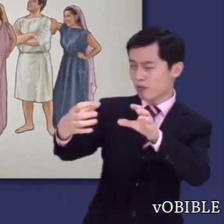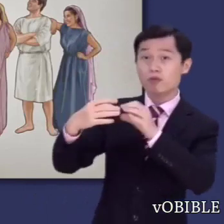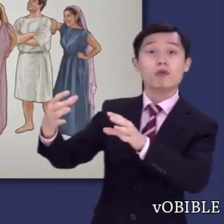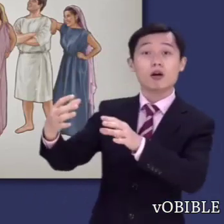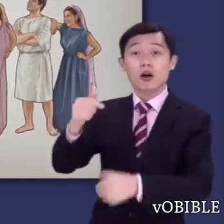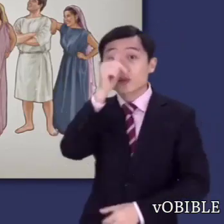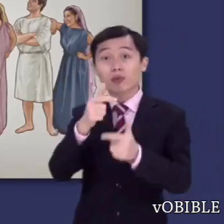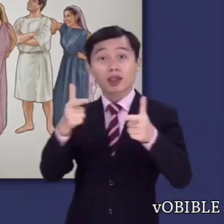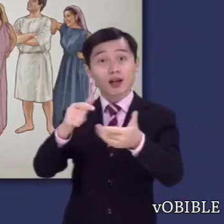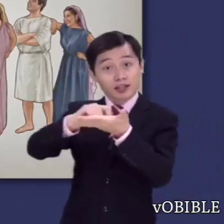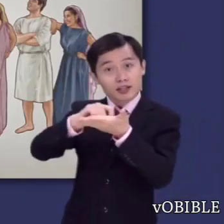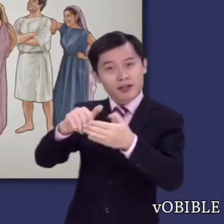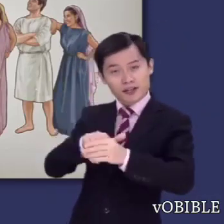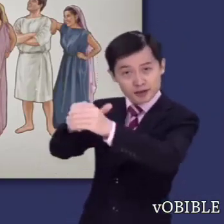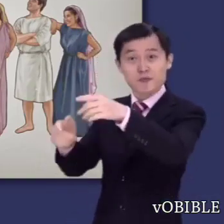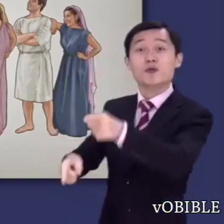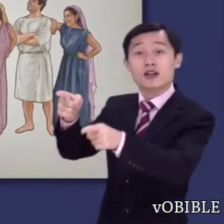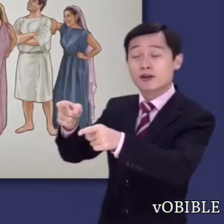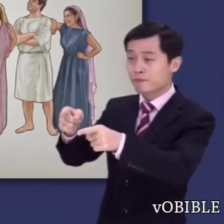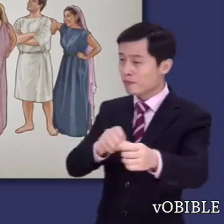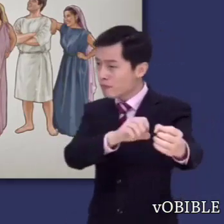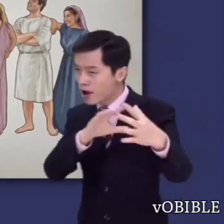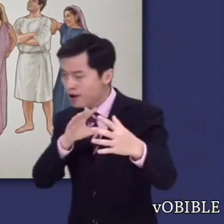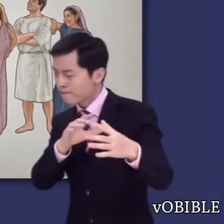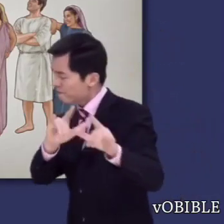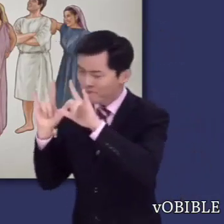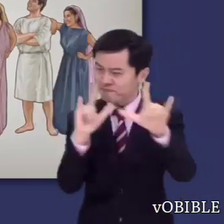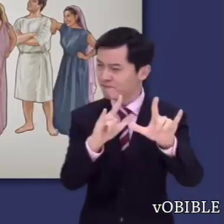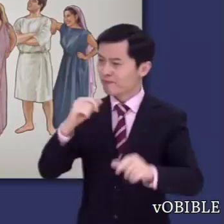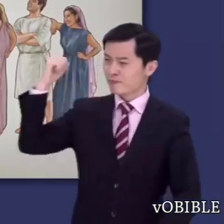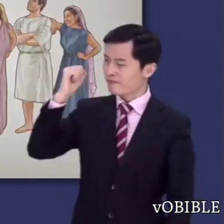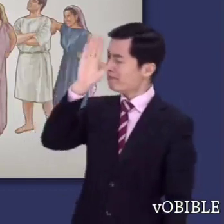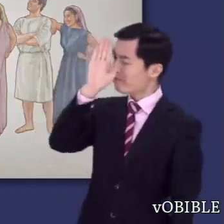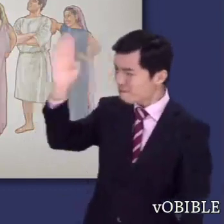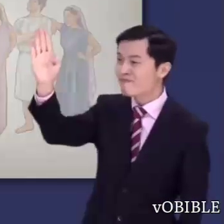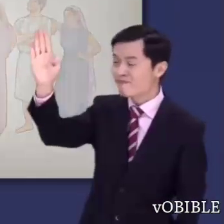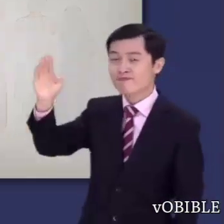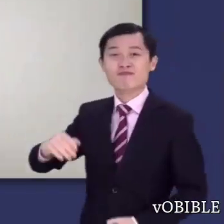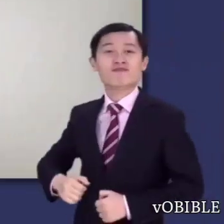险。于是犹大提醒基督徒要为信仰奋战。